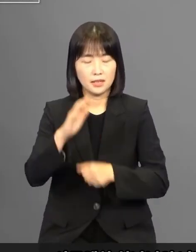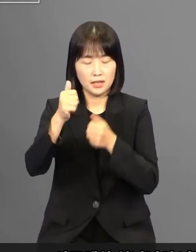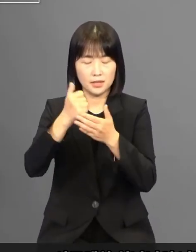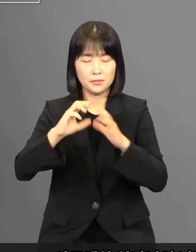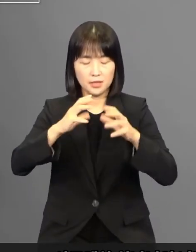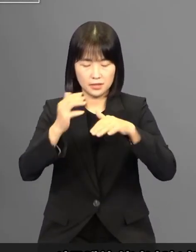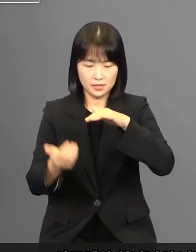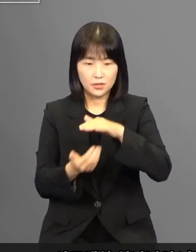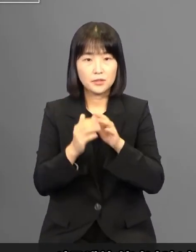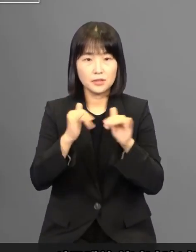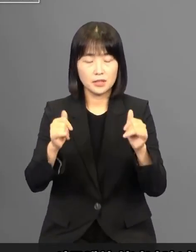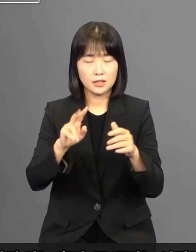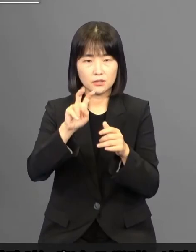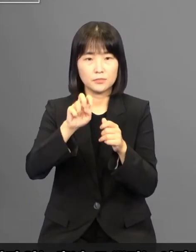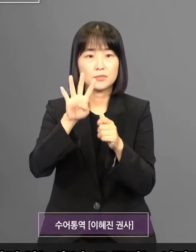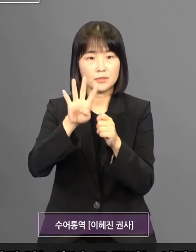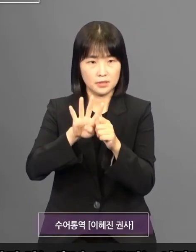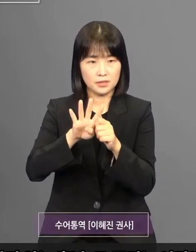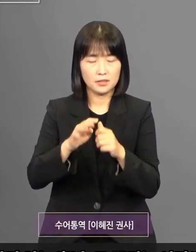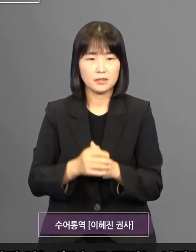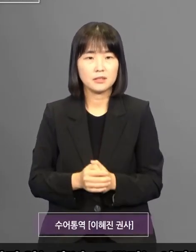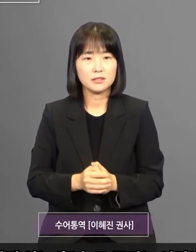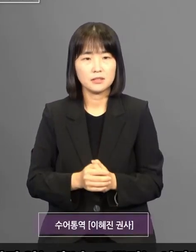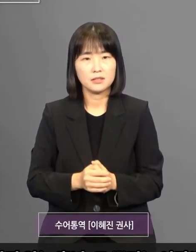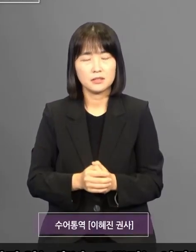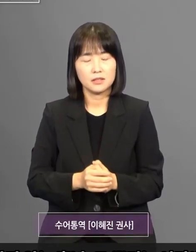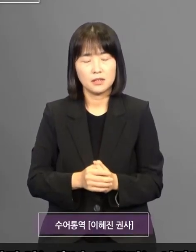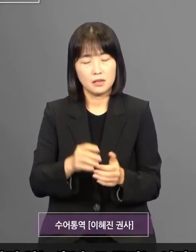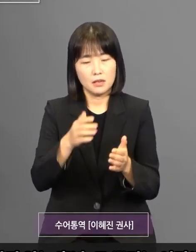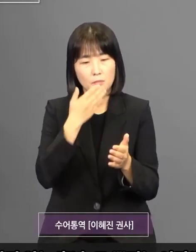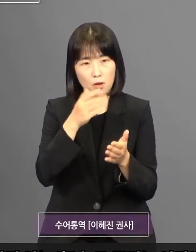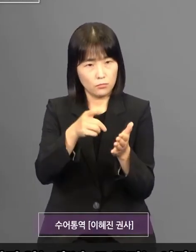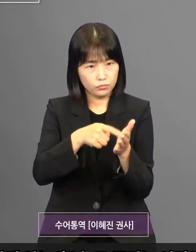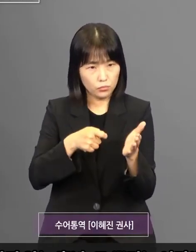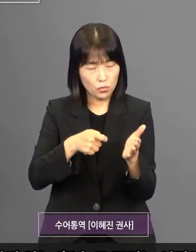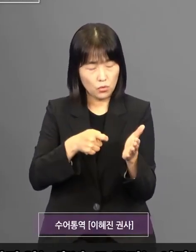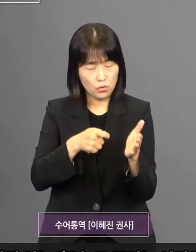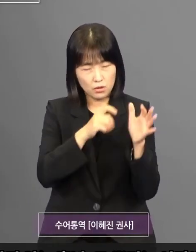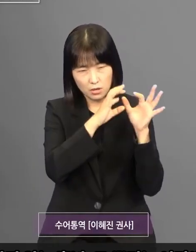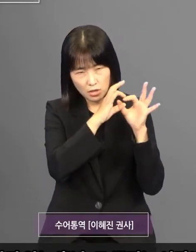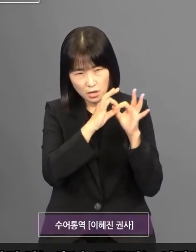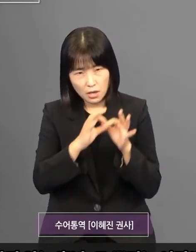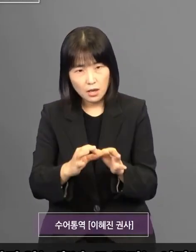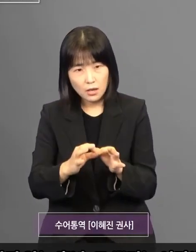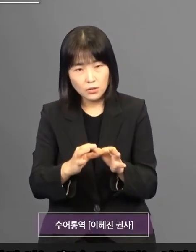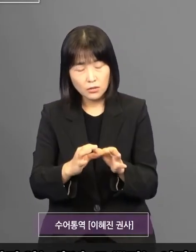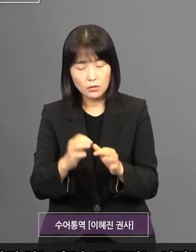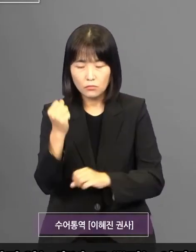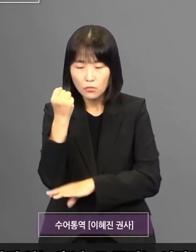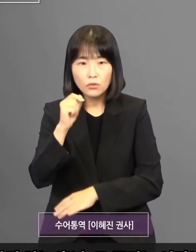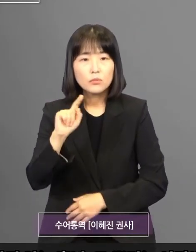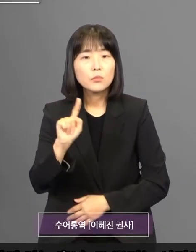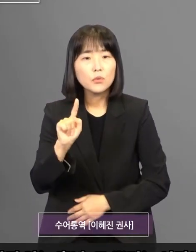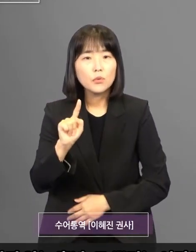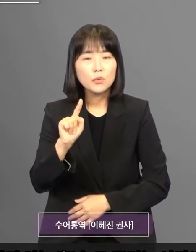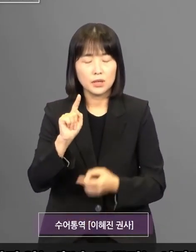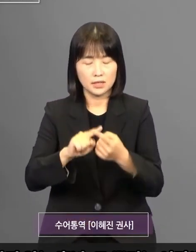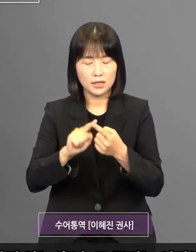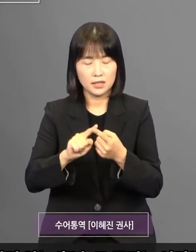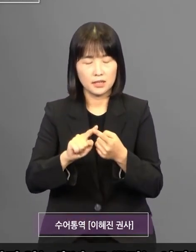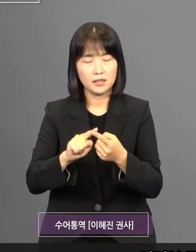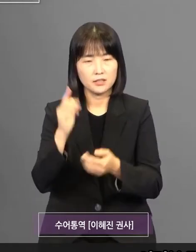세우는 사람 24번째입니다. 끝나지 않는 흉년, 그 뿌리는 어디에 있는가? 라는 제목의 말씀을